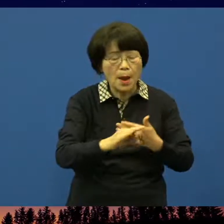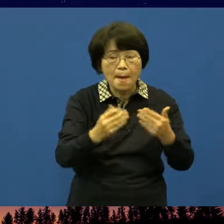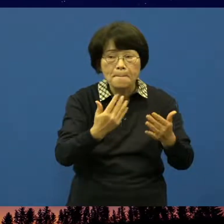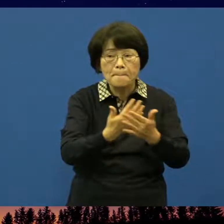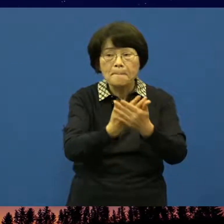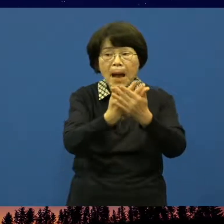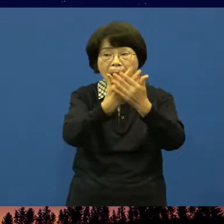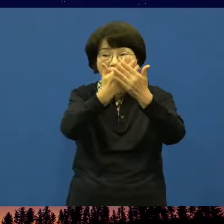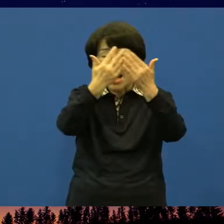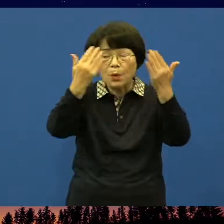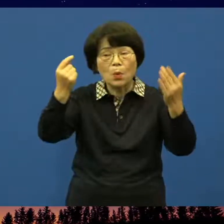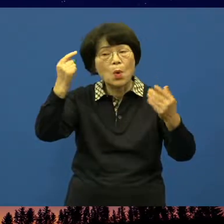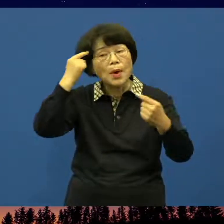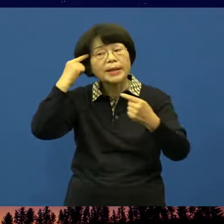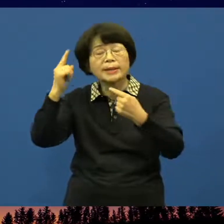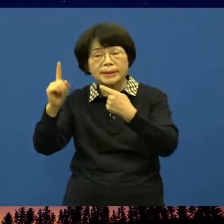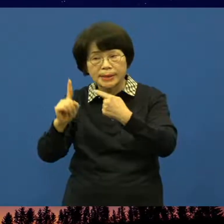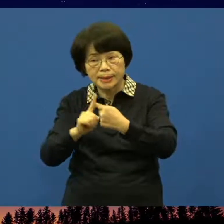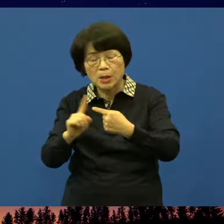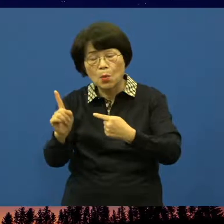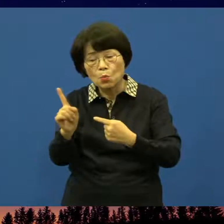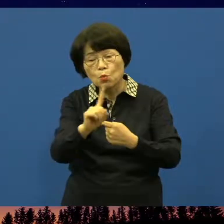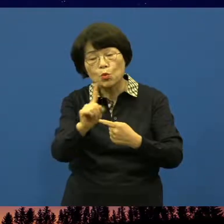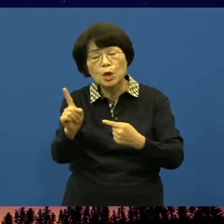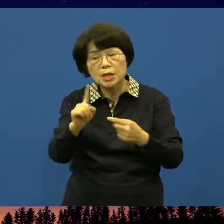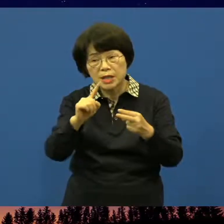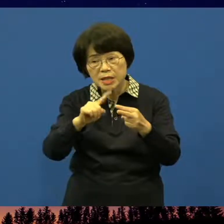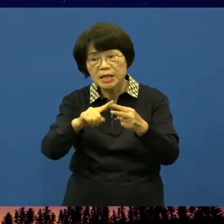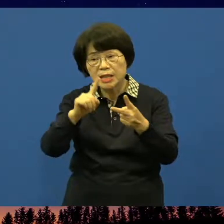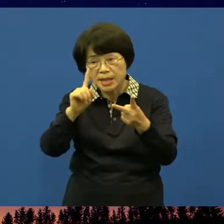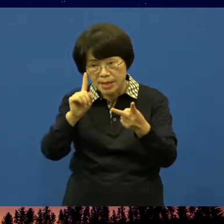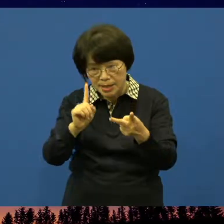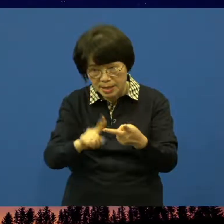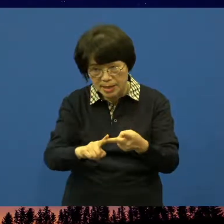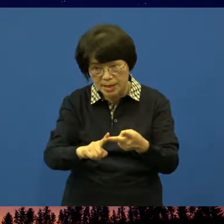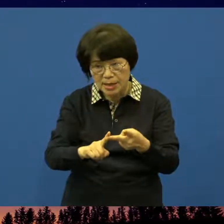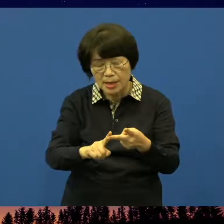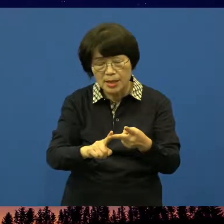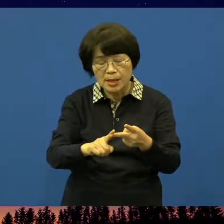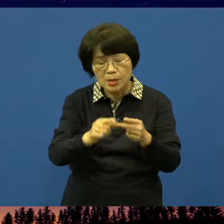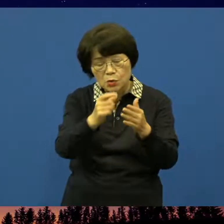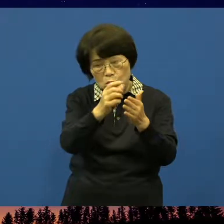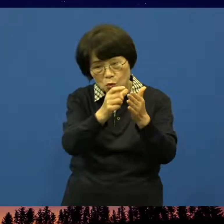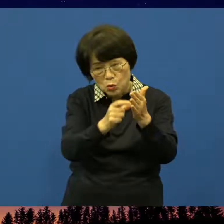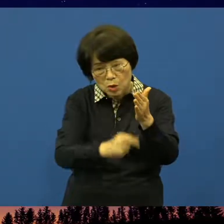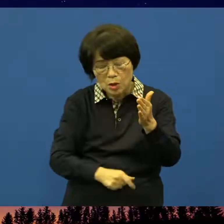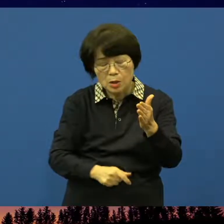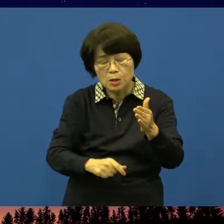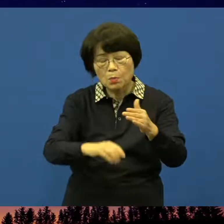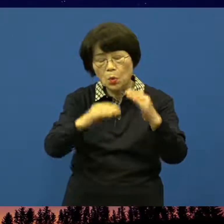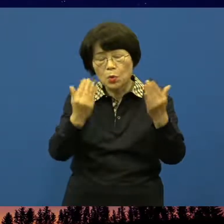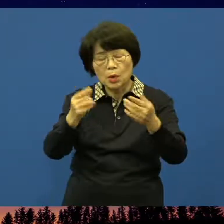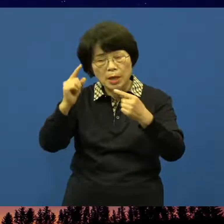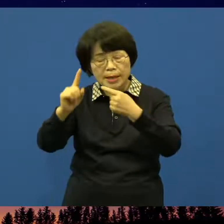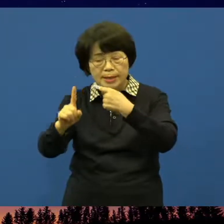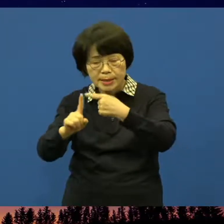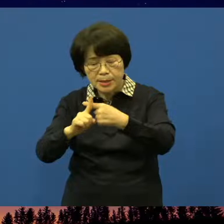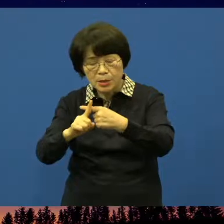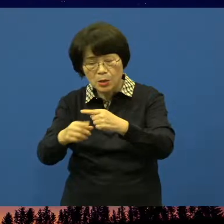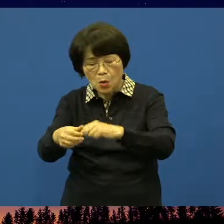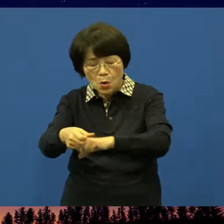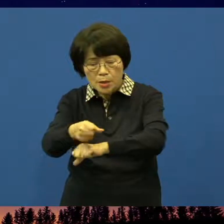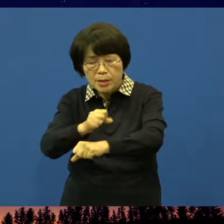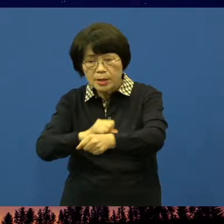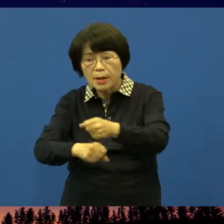표현이 그거예요. 무엇이든지. 이게 표현된 열거되고 있는 모든 것들은 굉장히 긍정적이고